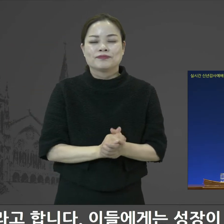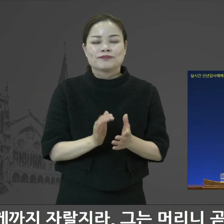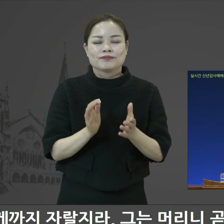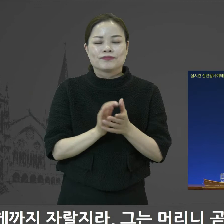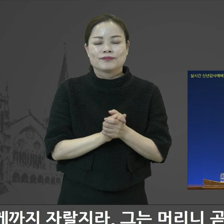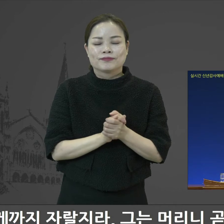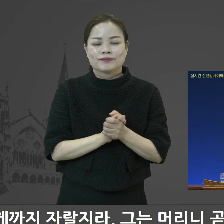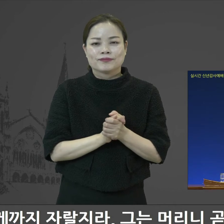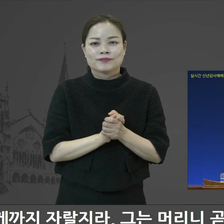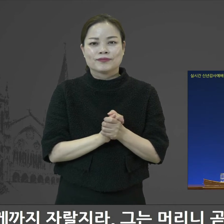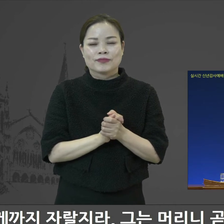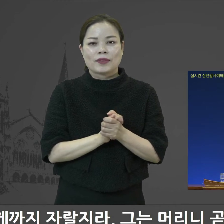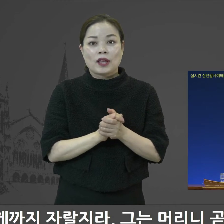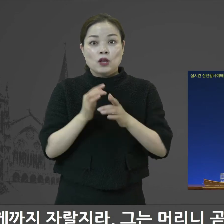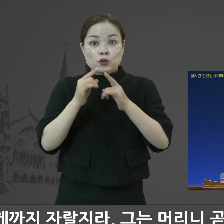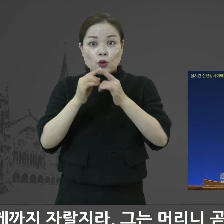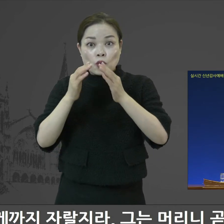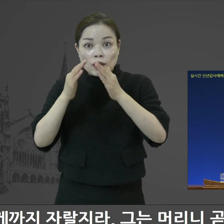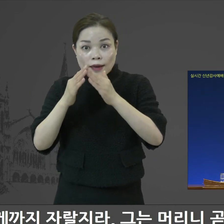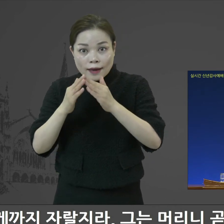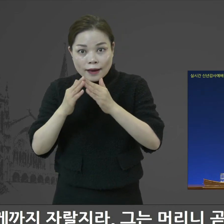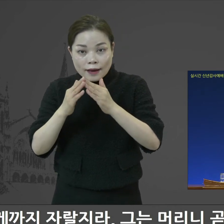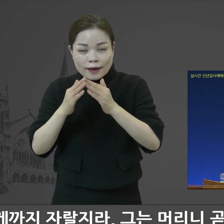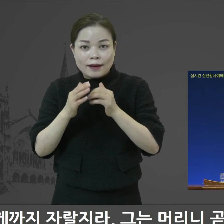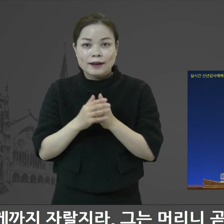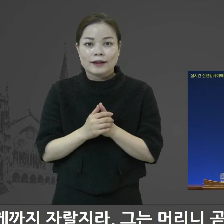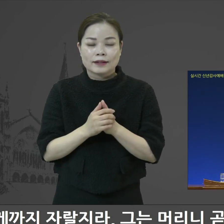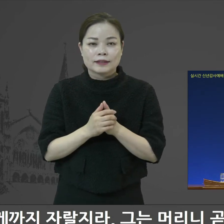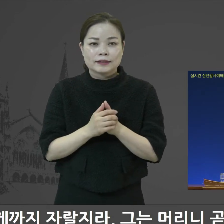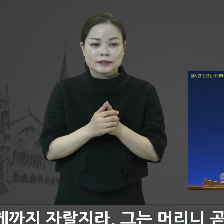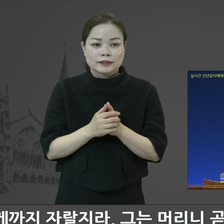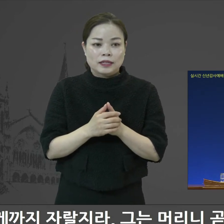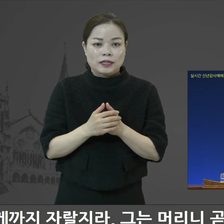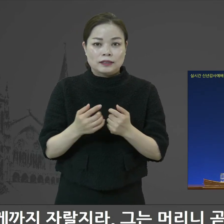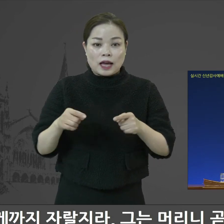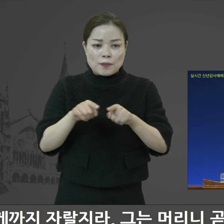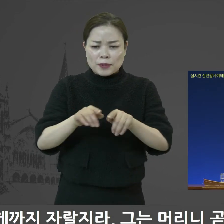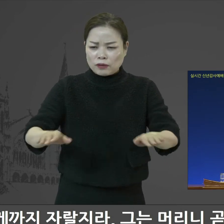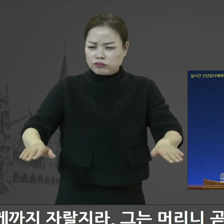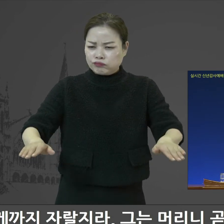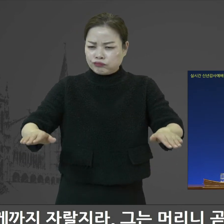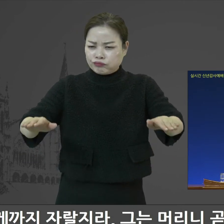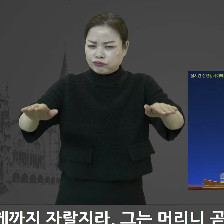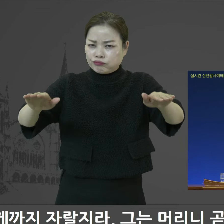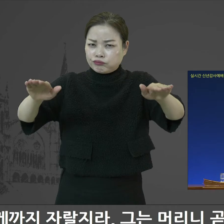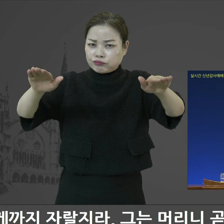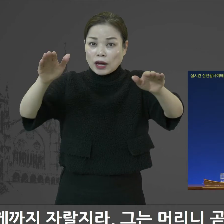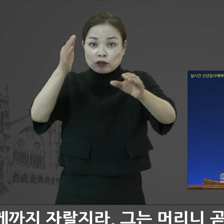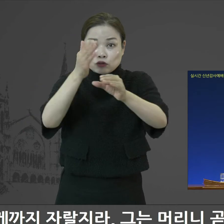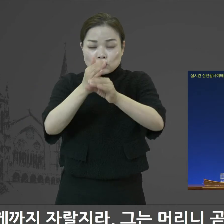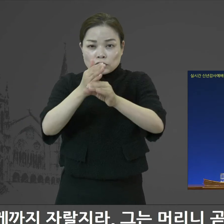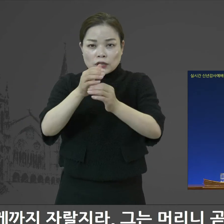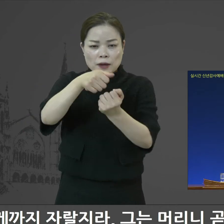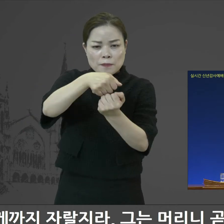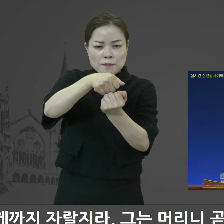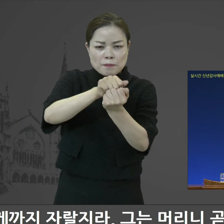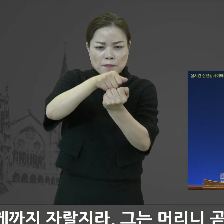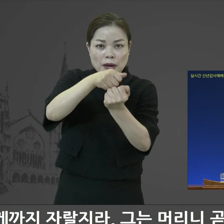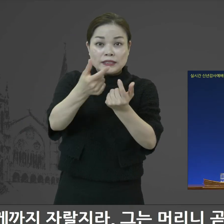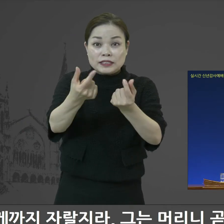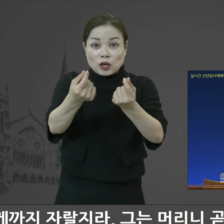아멘. 자, 교회가 이렇게 다 같이 성장하는 그 모습 가운데 마디를